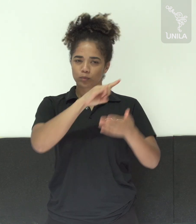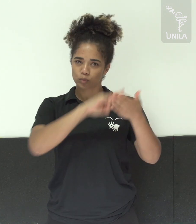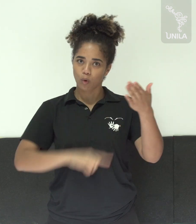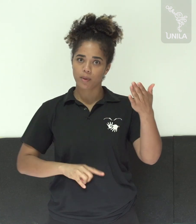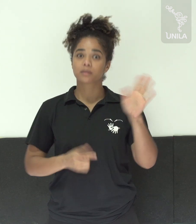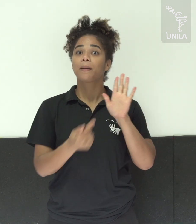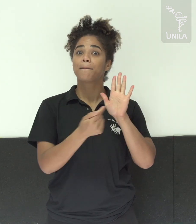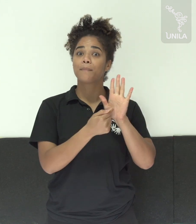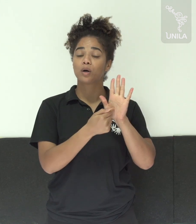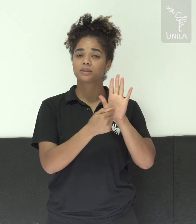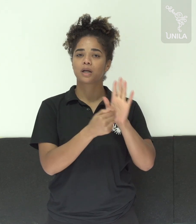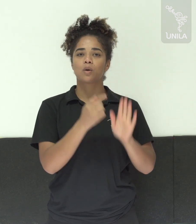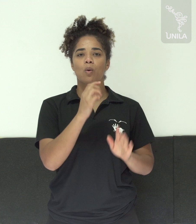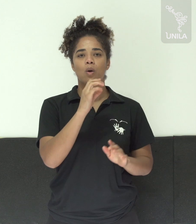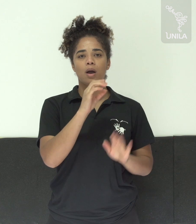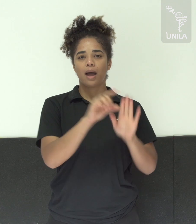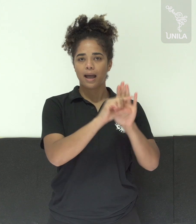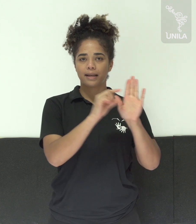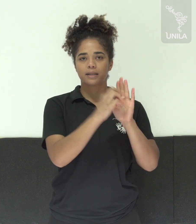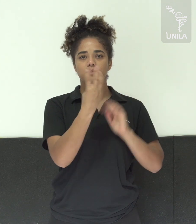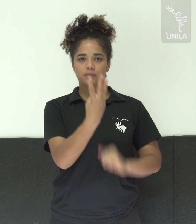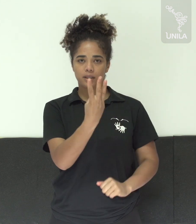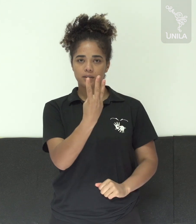do presente edital.